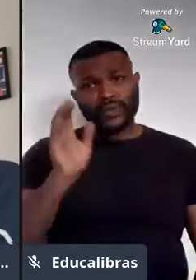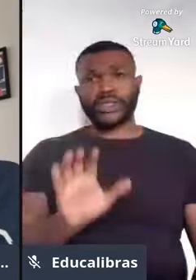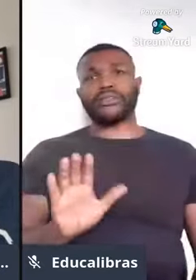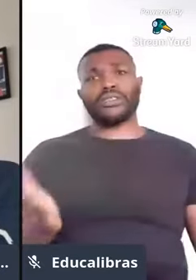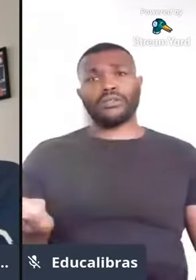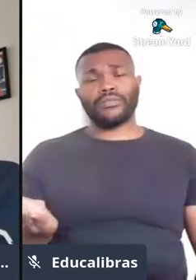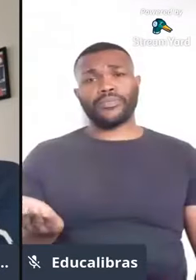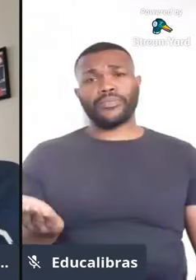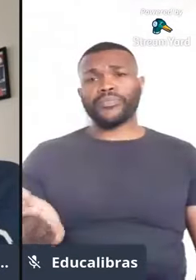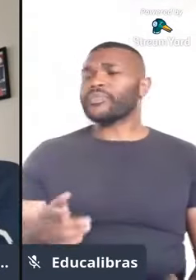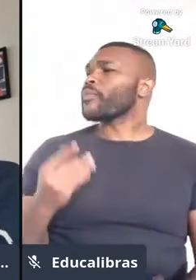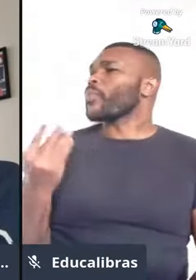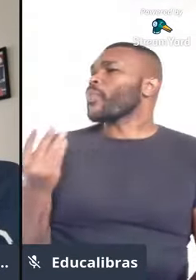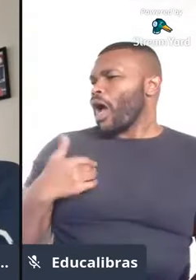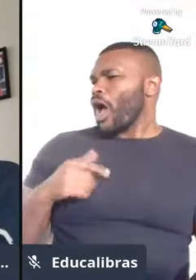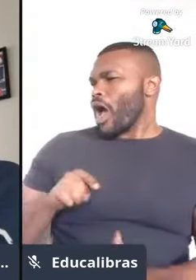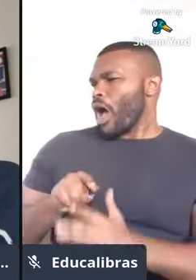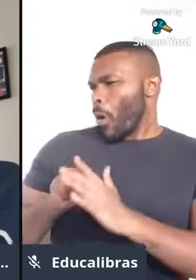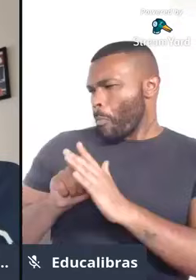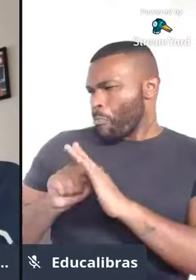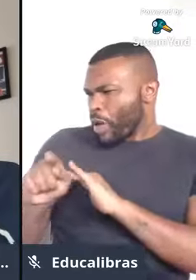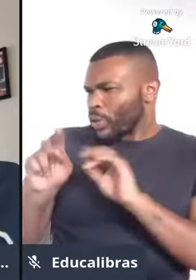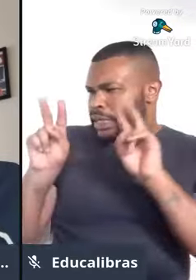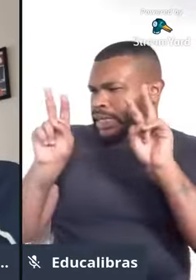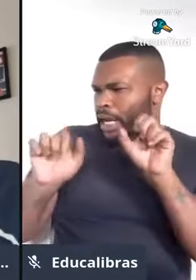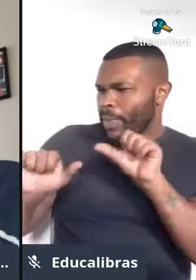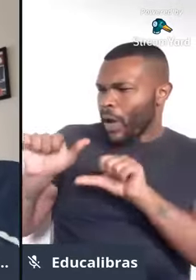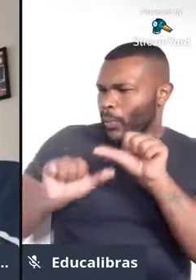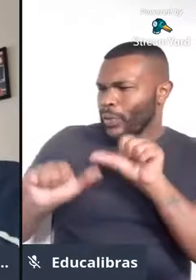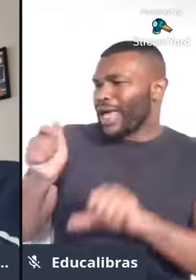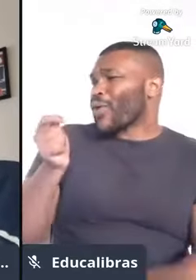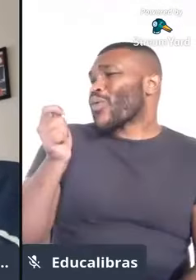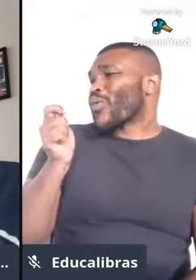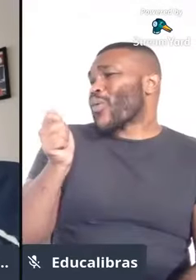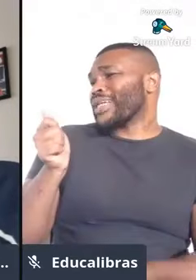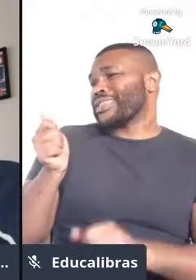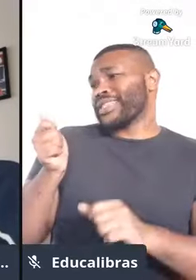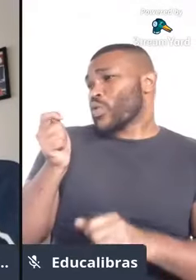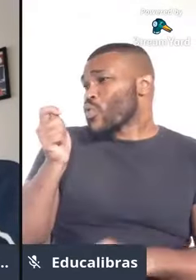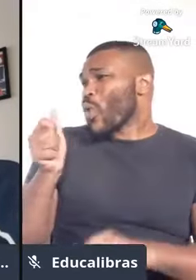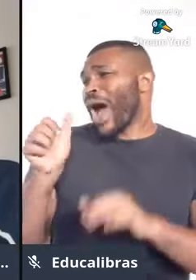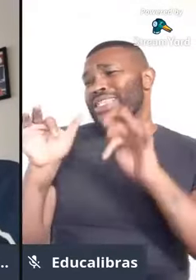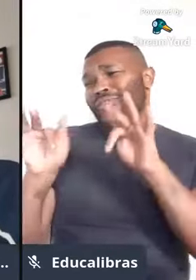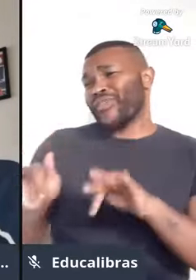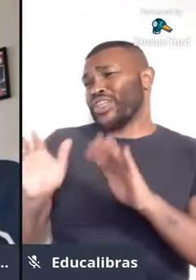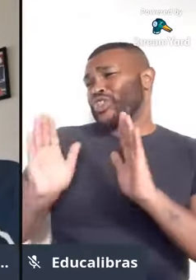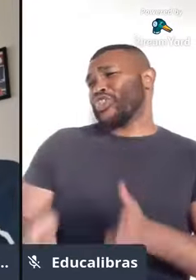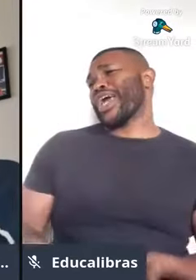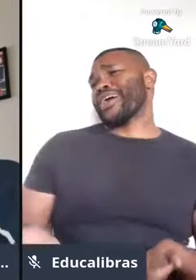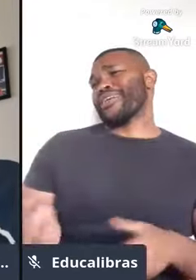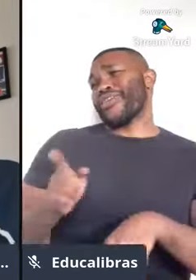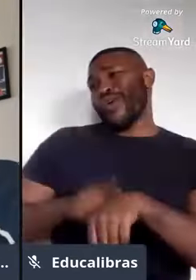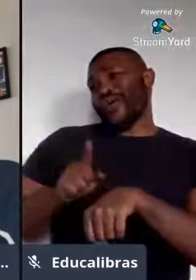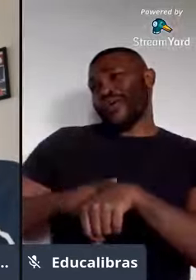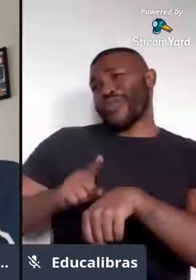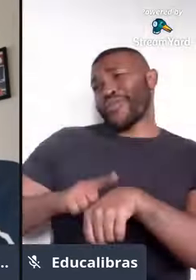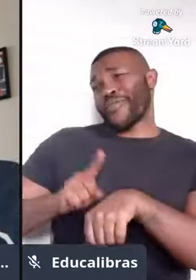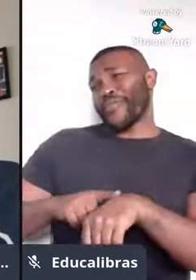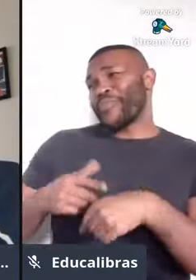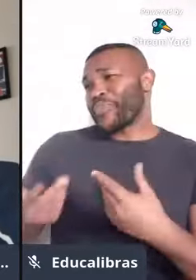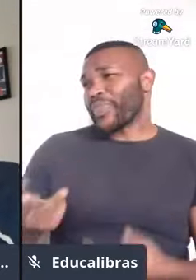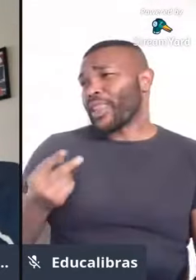O que você aprende? Vamos mudar um pouco de assunto, a gente Sim. já está chegando, já chegando no fim quase, Ventura. Putz, vamos fazer 2 horas,